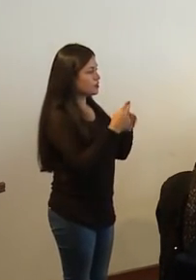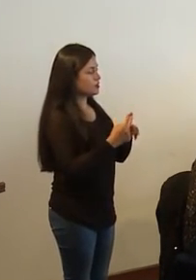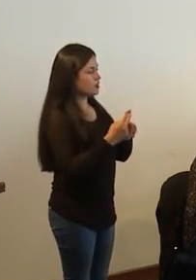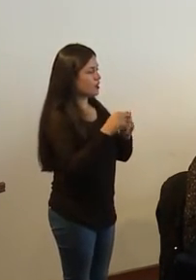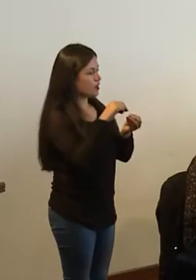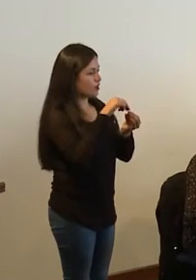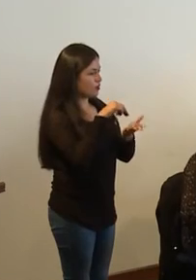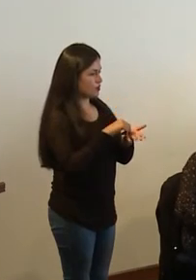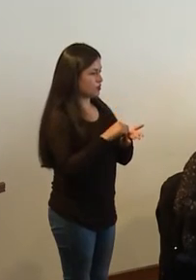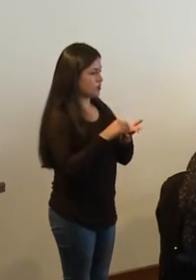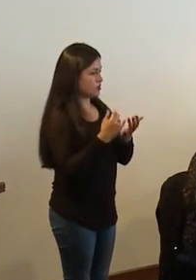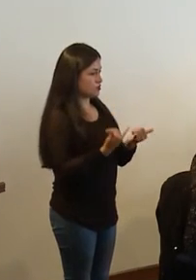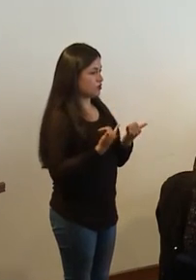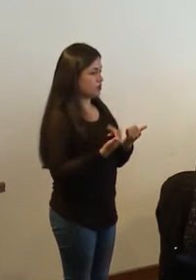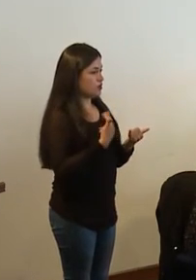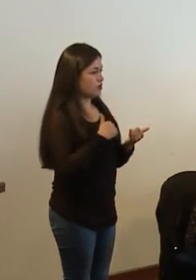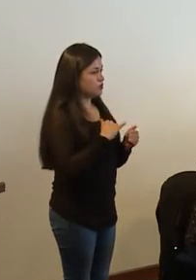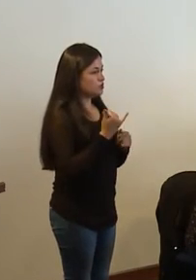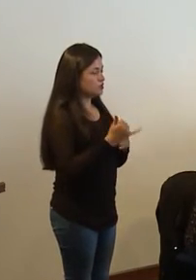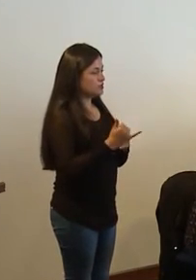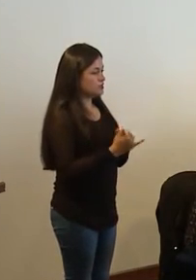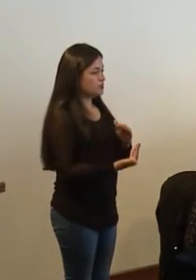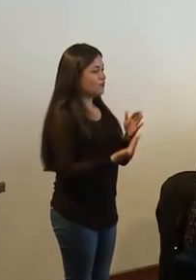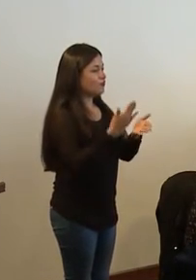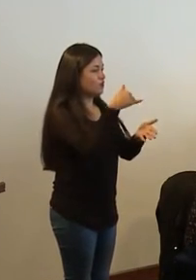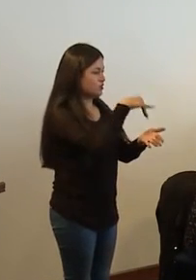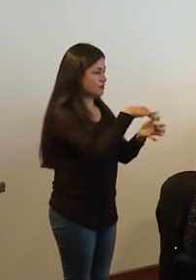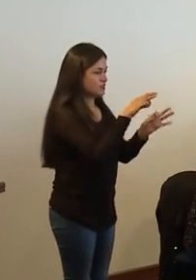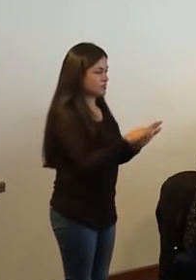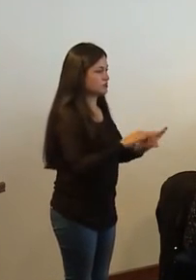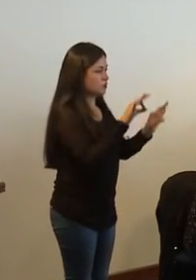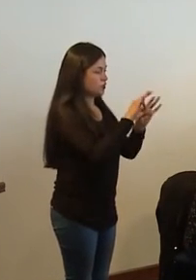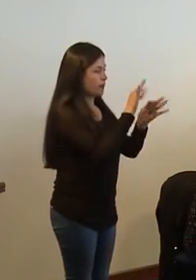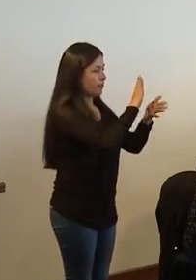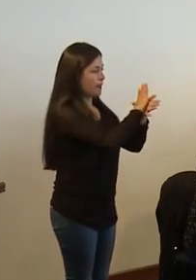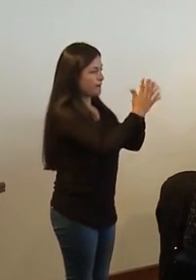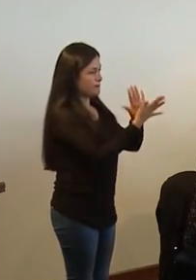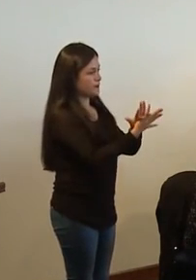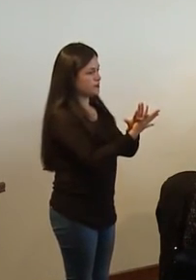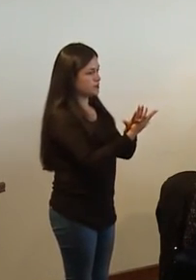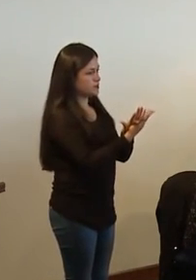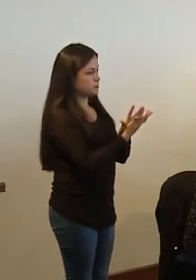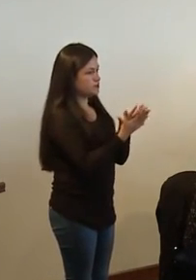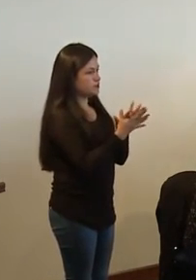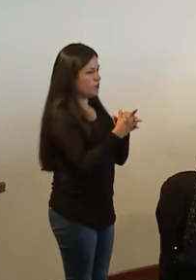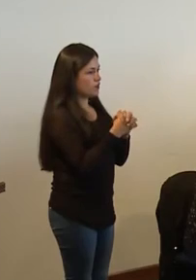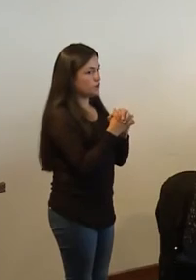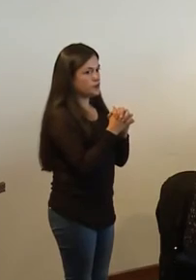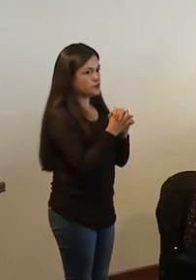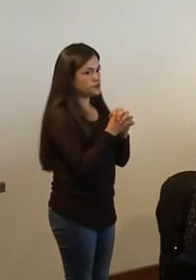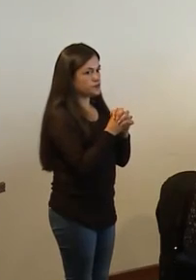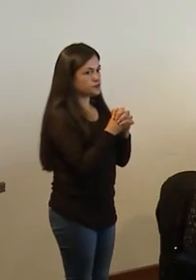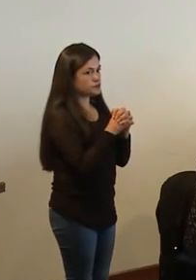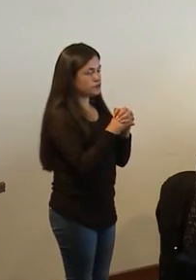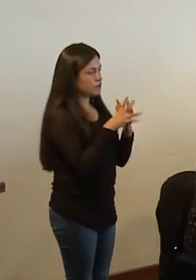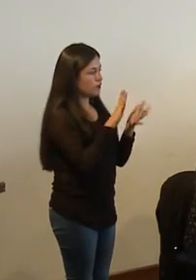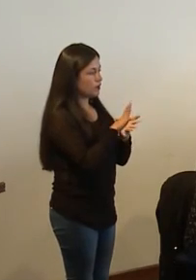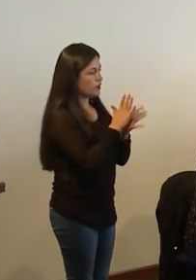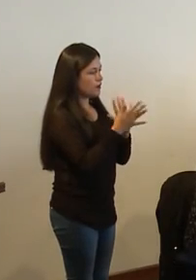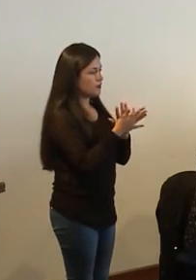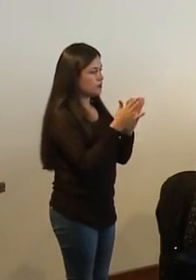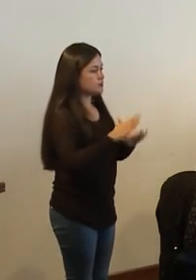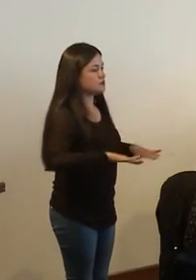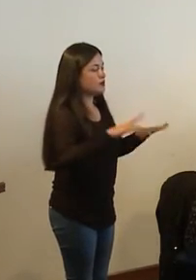este momento en el que nuevamente el desafío de la paz se pone en el panorama nacional